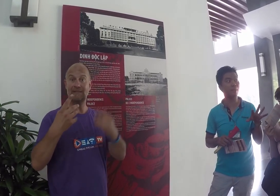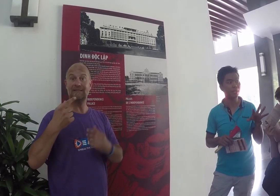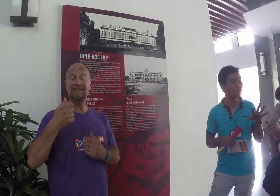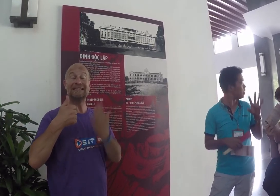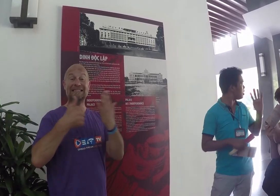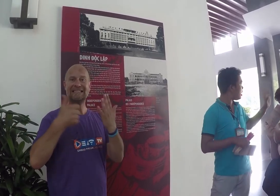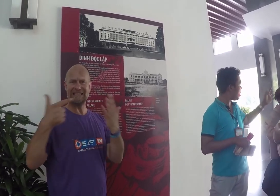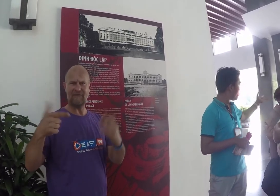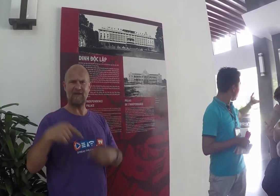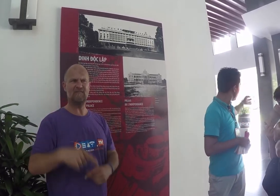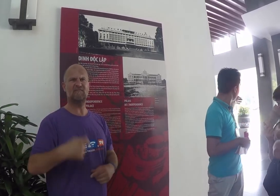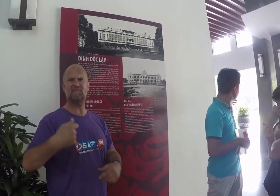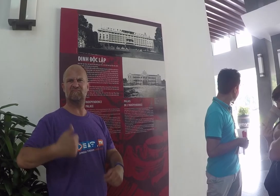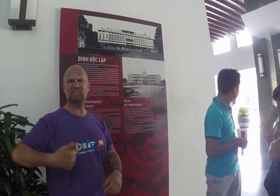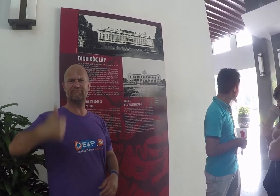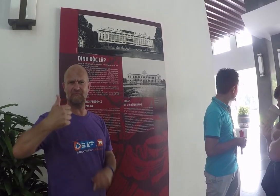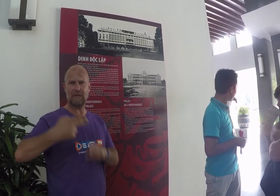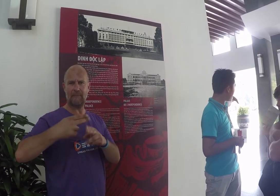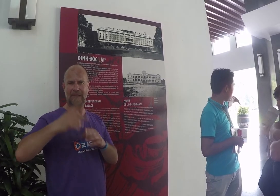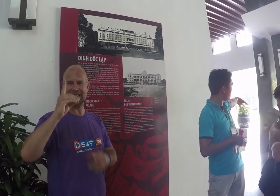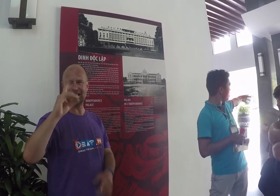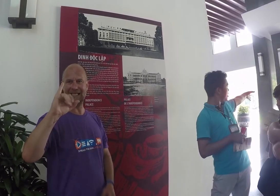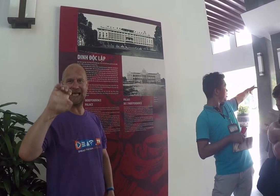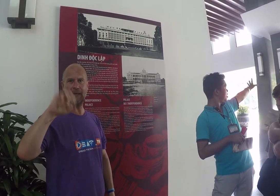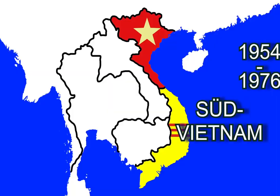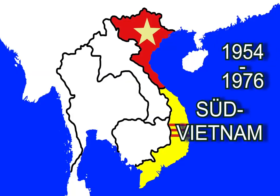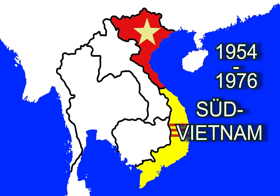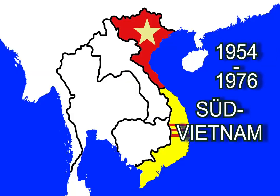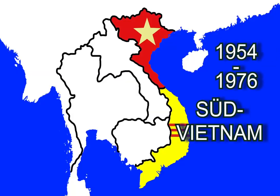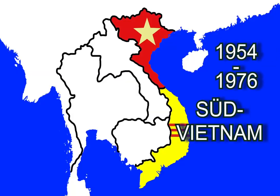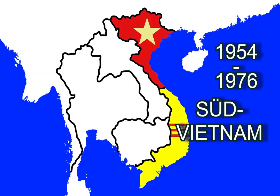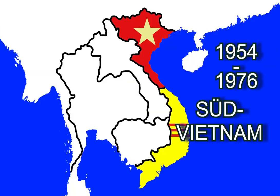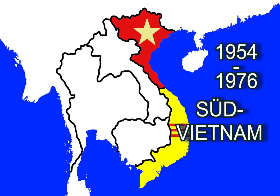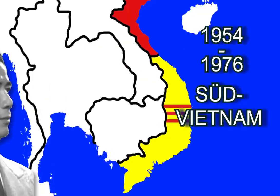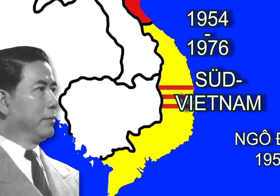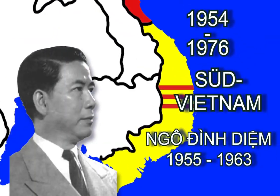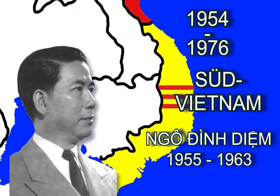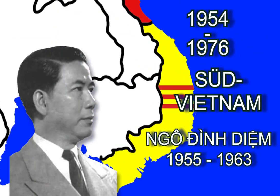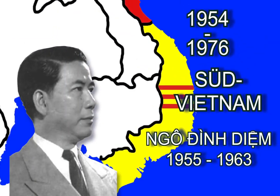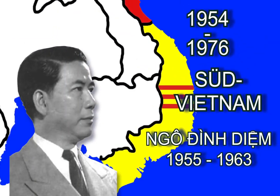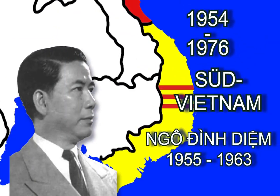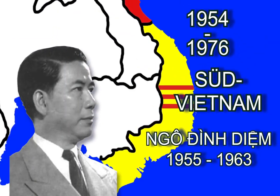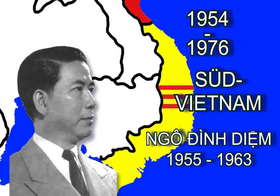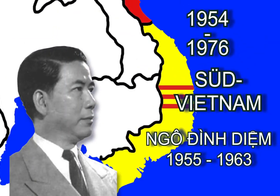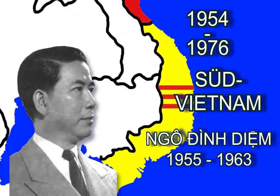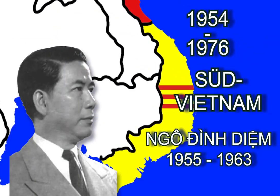Das blieb bis 1976 so. Vorher war hier der Amtssitz von Nur Dinh Diem.